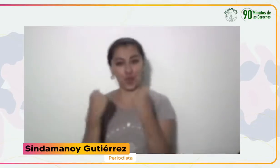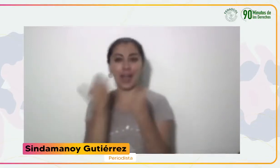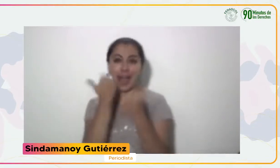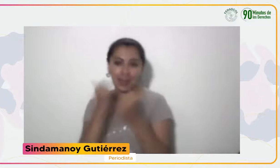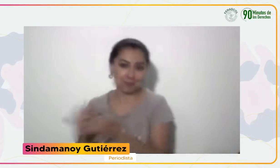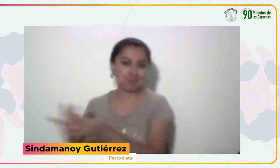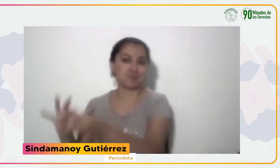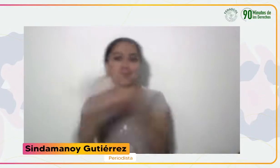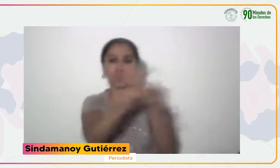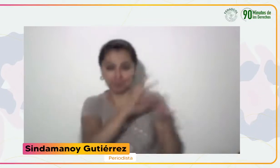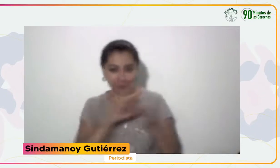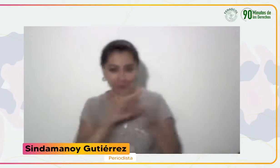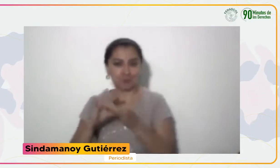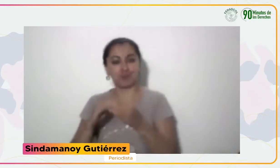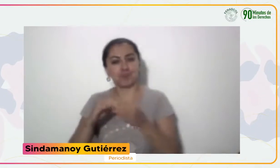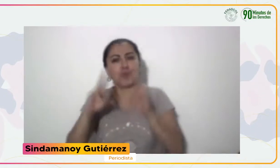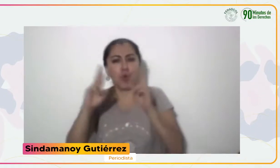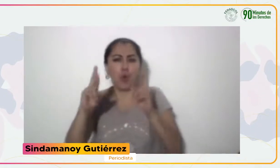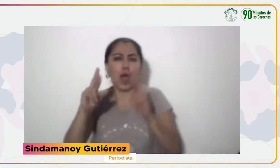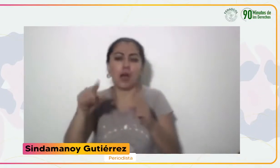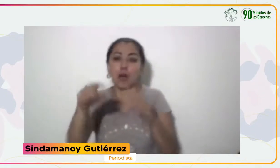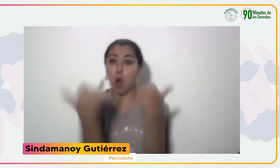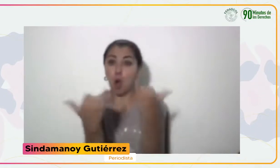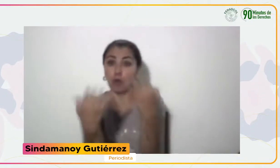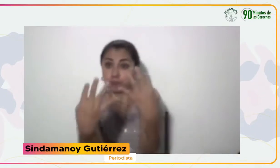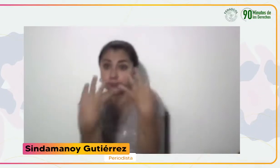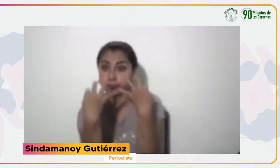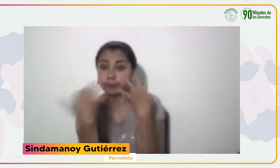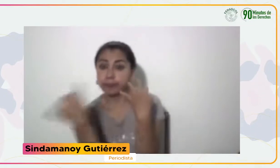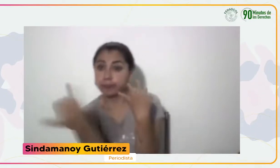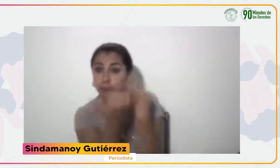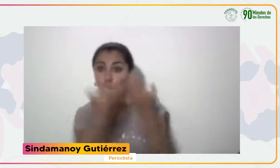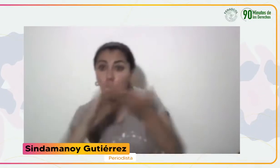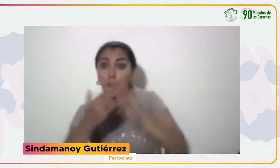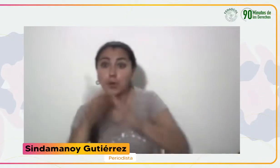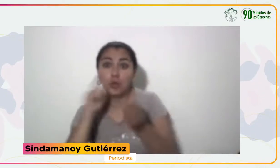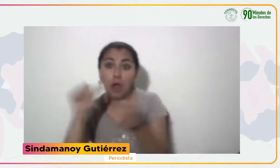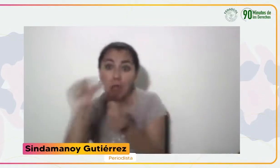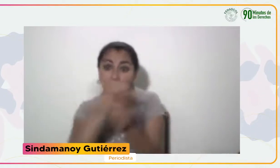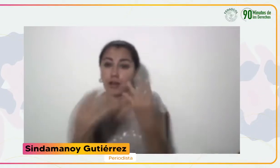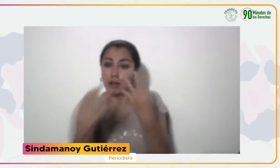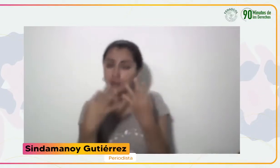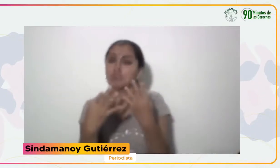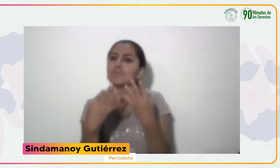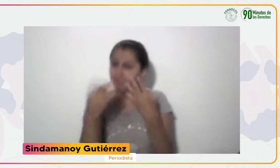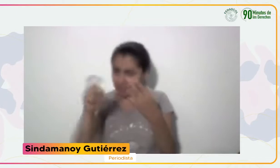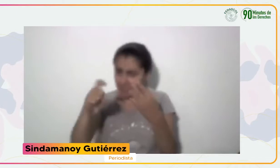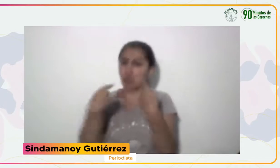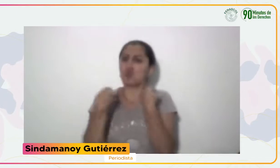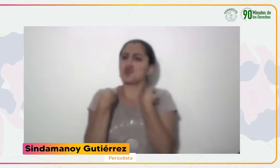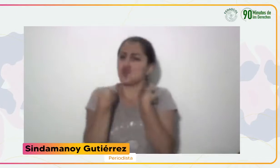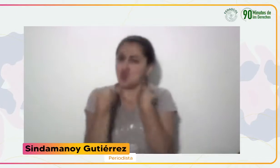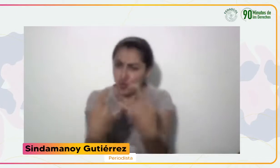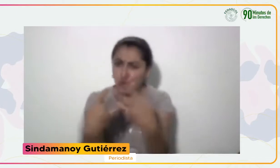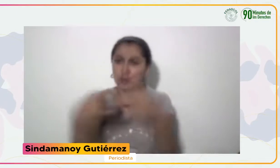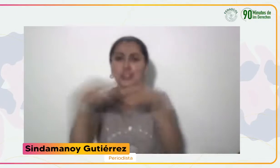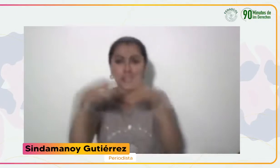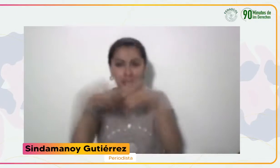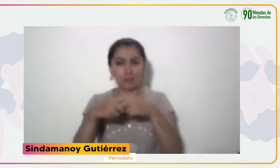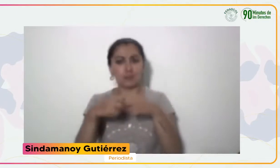los hombres, entonces las mujeres somos fuertes y esta unión puede que nos ayude. O sea, ahorita las mujeres que me ven,